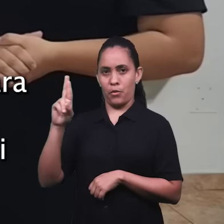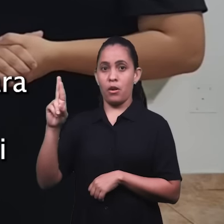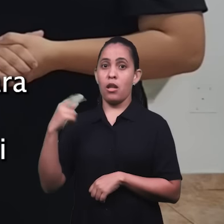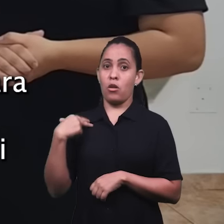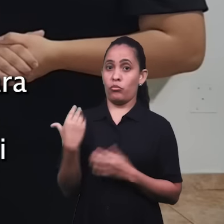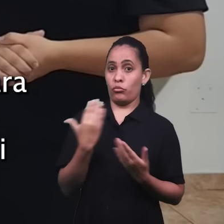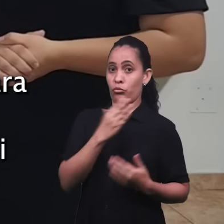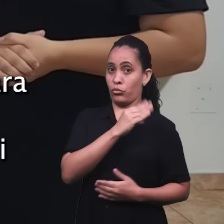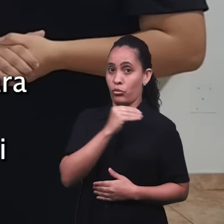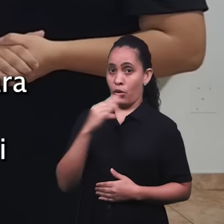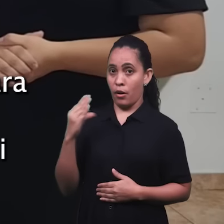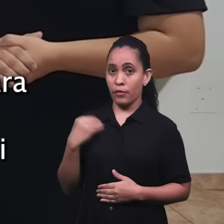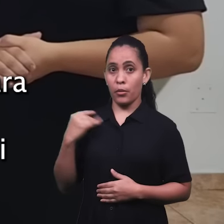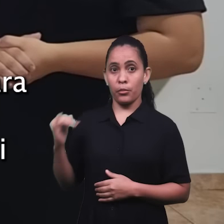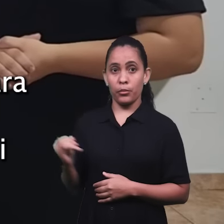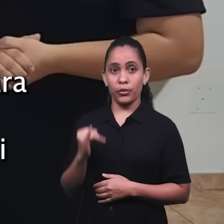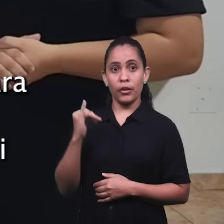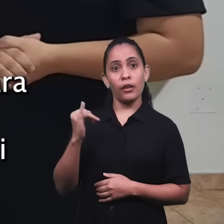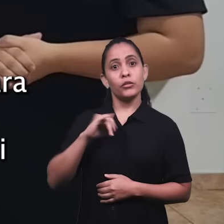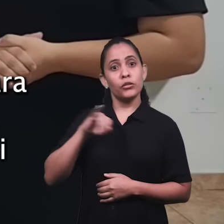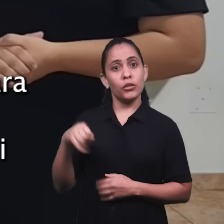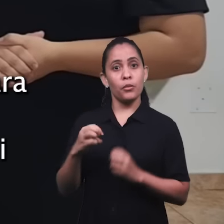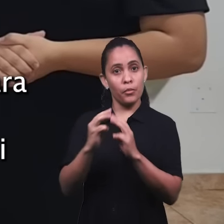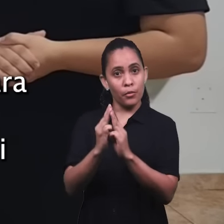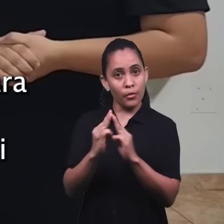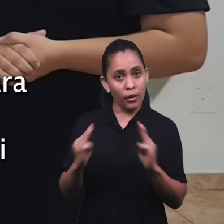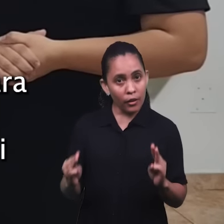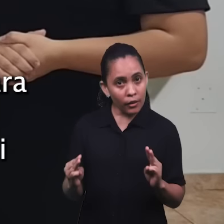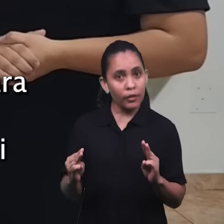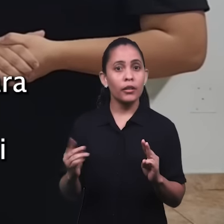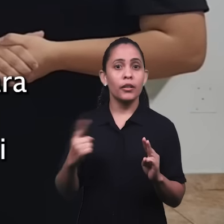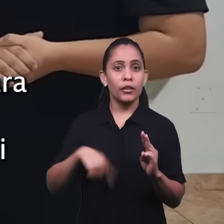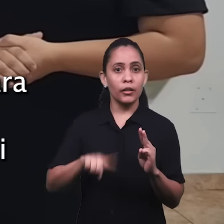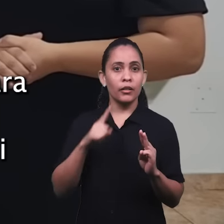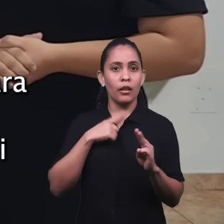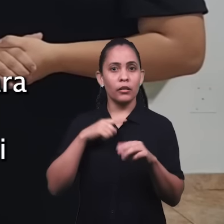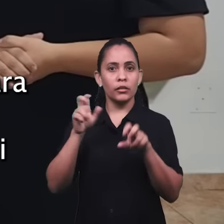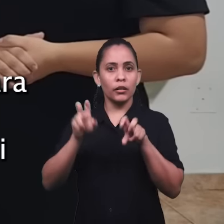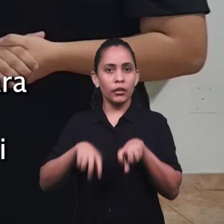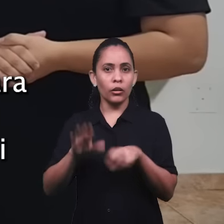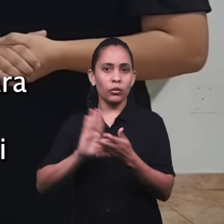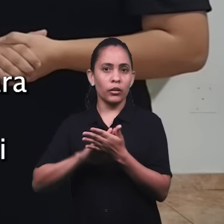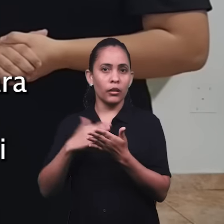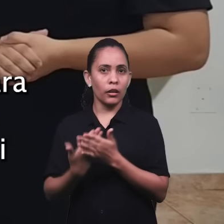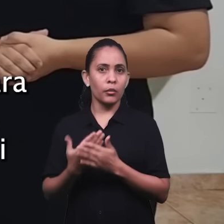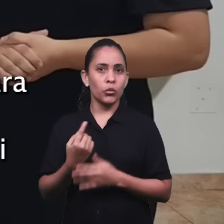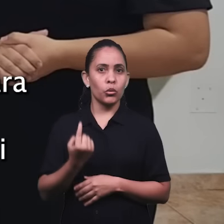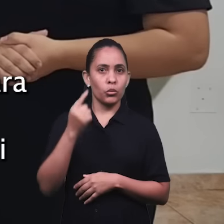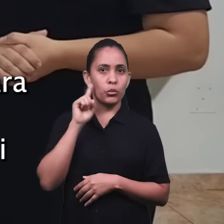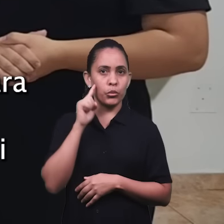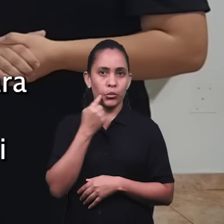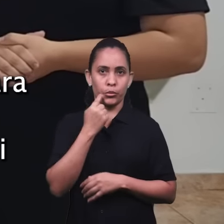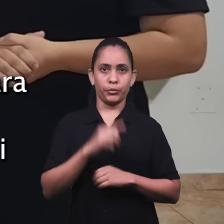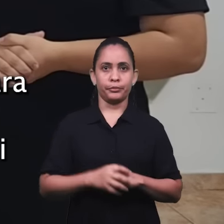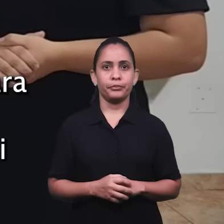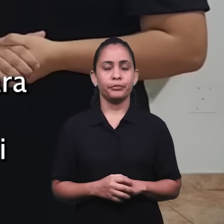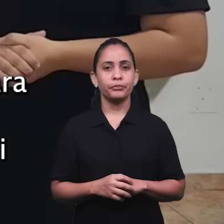mi vida del Señor. Cuando yo era joven, tuve la oportunidad de ir a un Manaín. Ahí en el